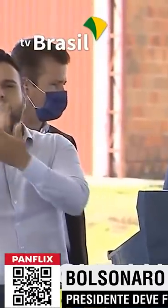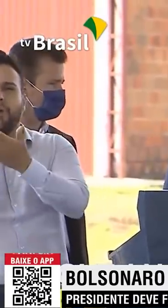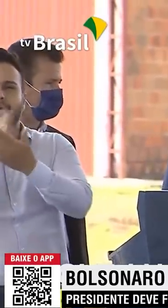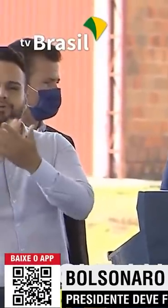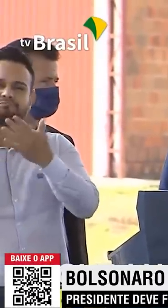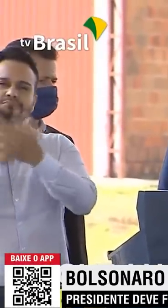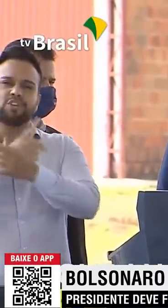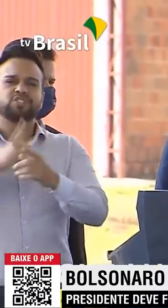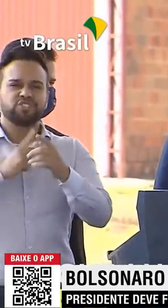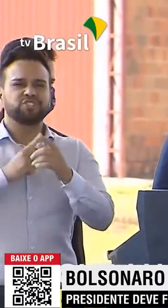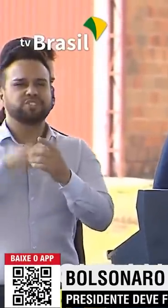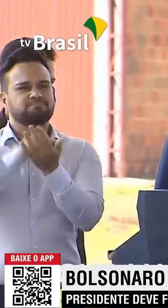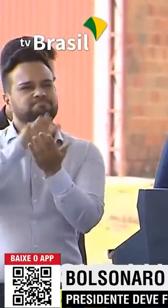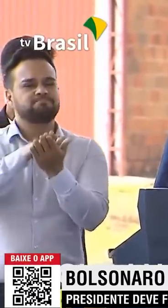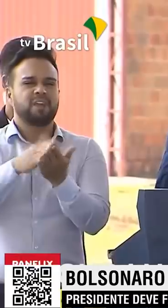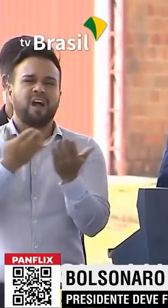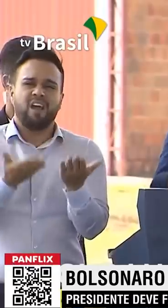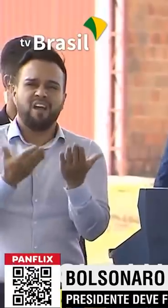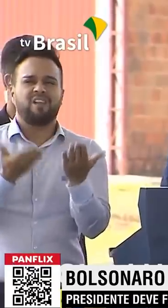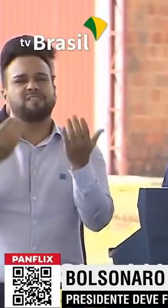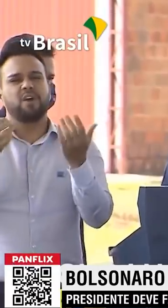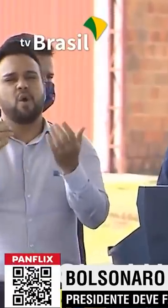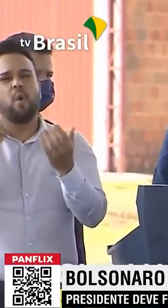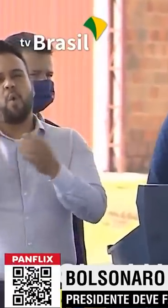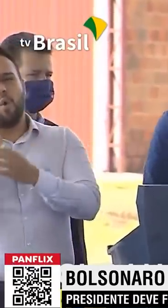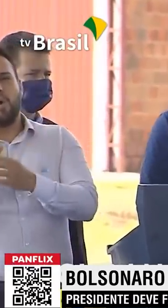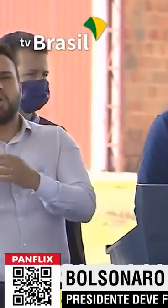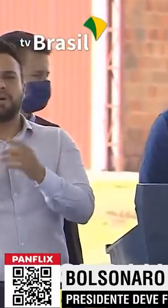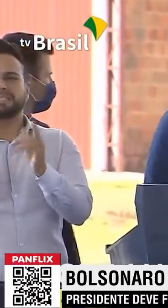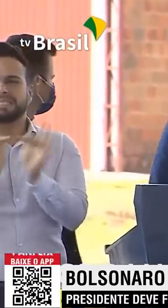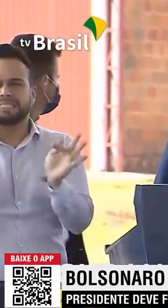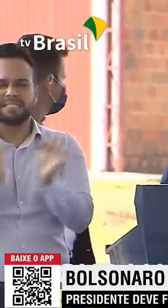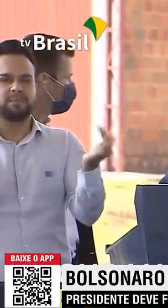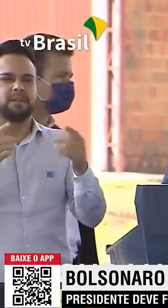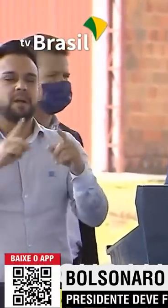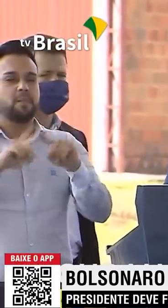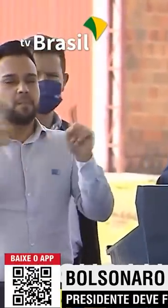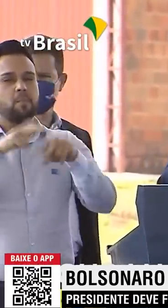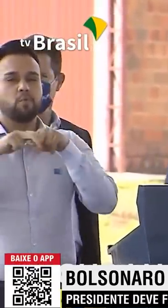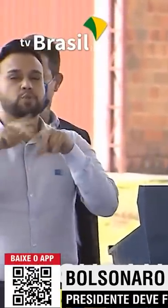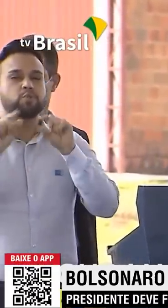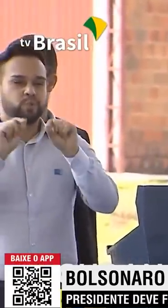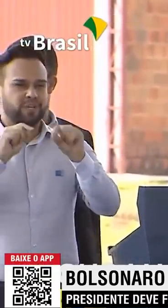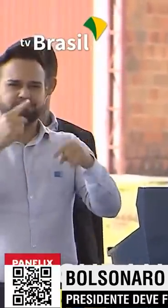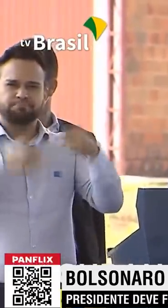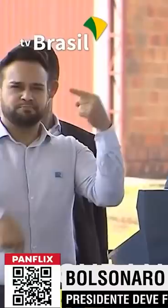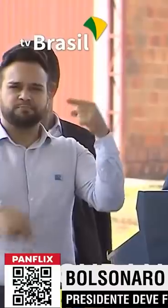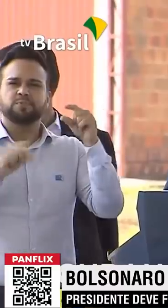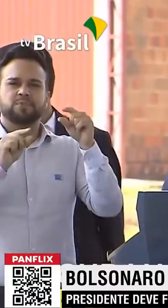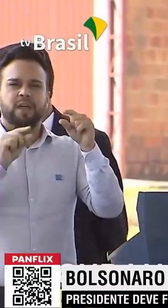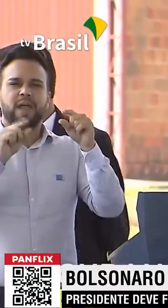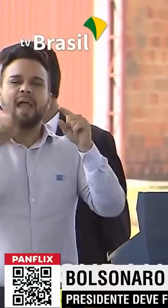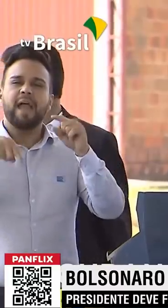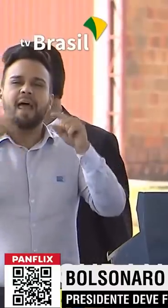dele o apoio será por meio de sinalizações elogios aparições públicas e citações nas redes sociais no segundo